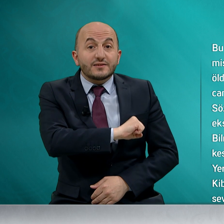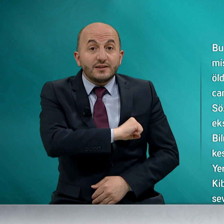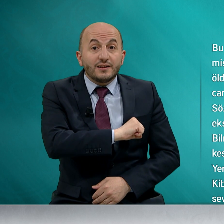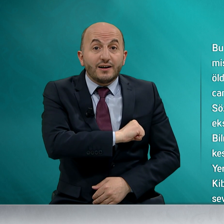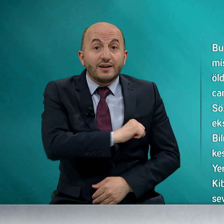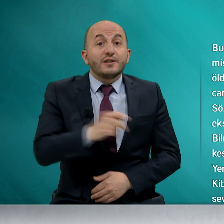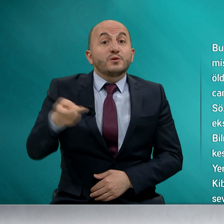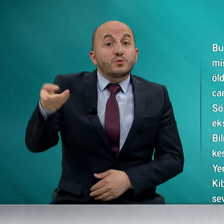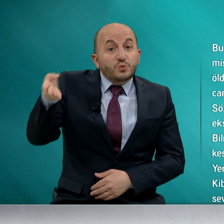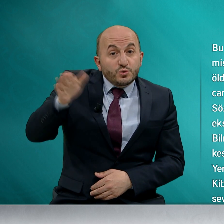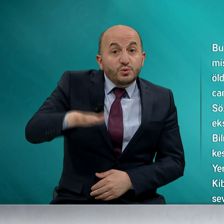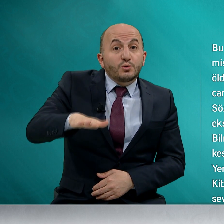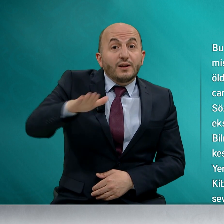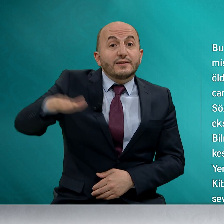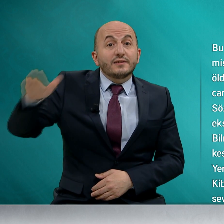kaygısıyla çocuklarını